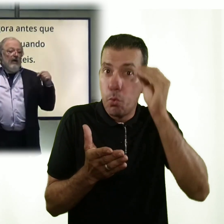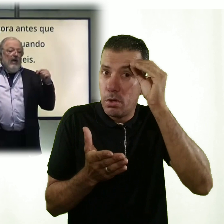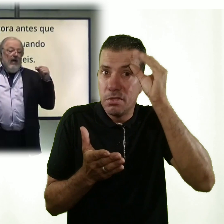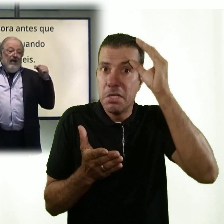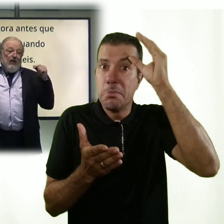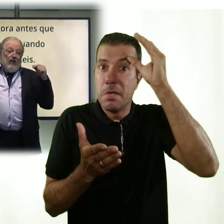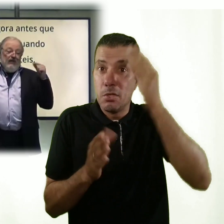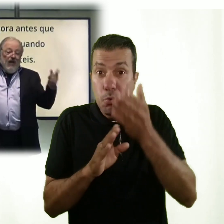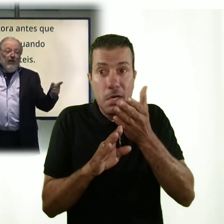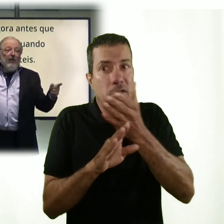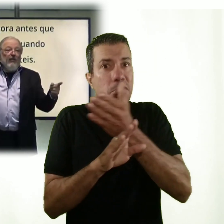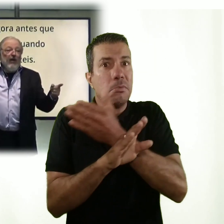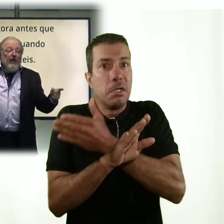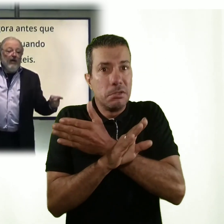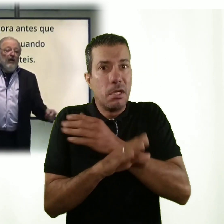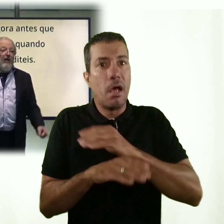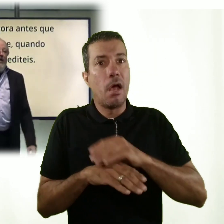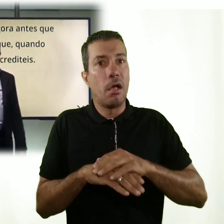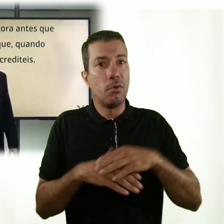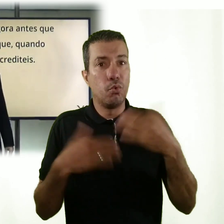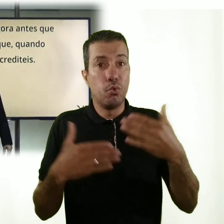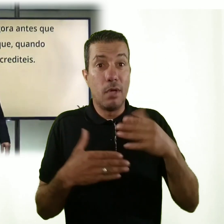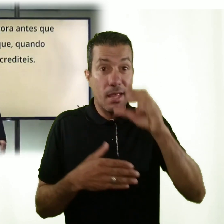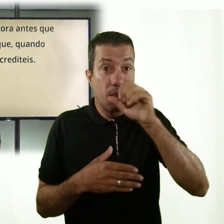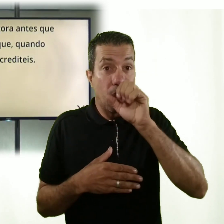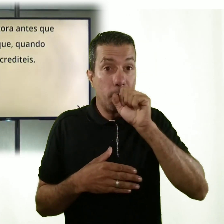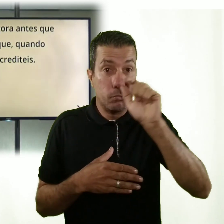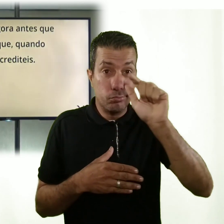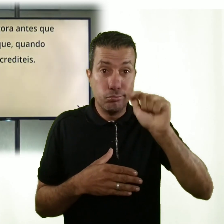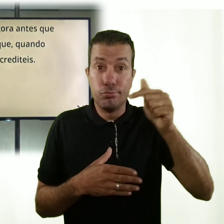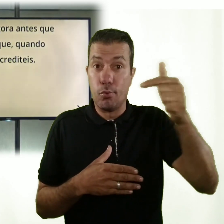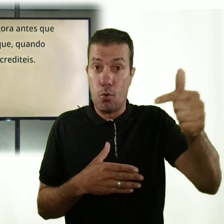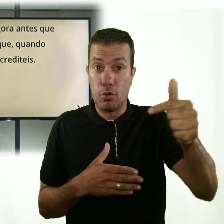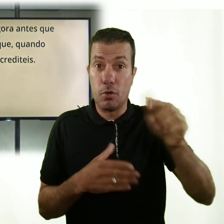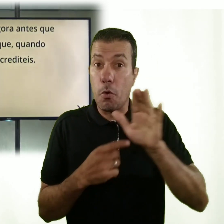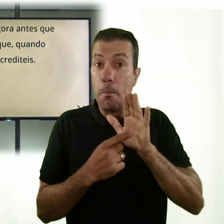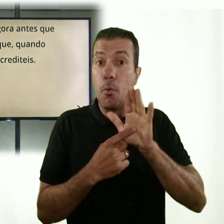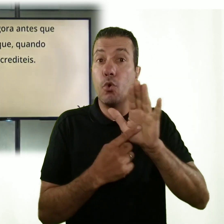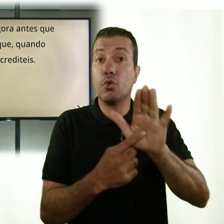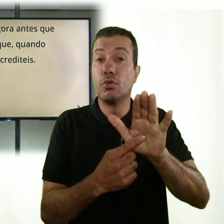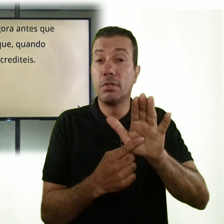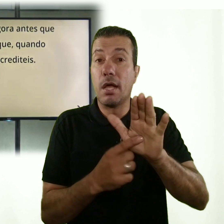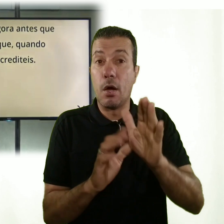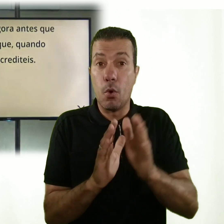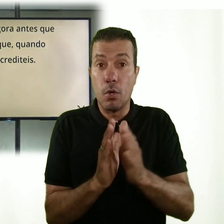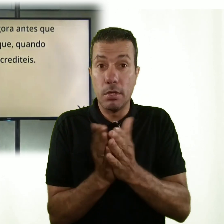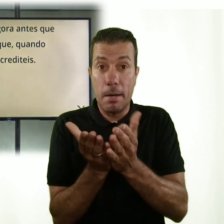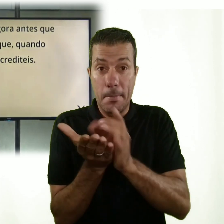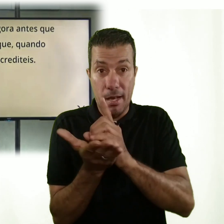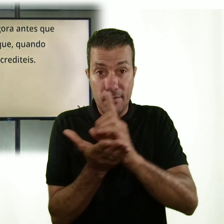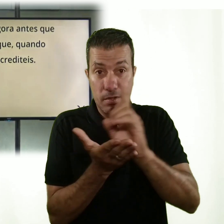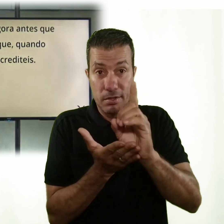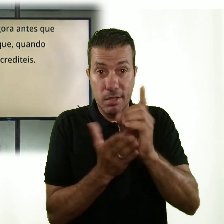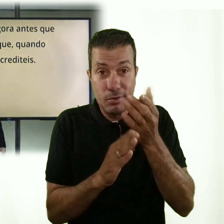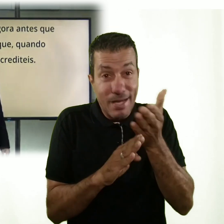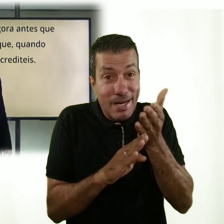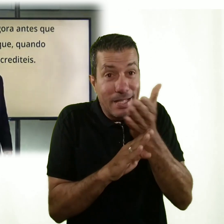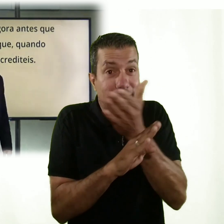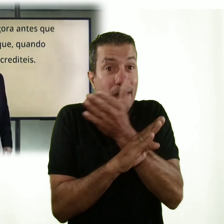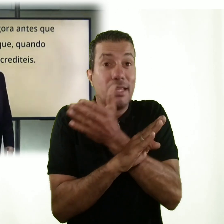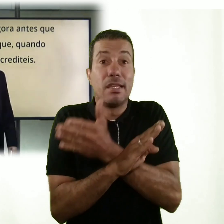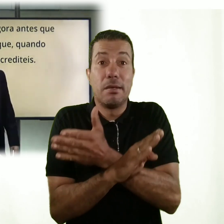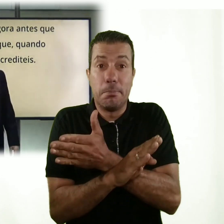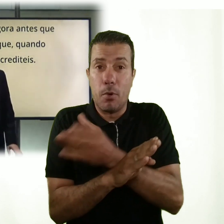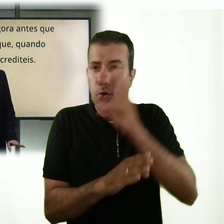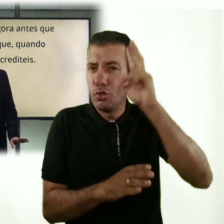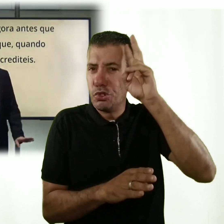história. Sábado que vem eu vou mostrar para vocês o que esse livro antecipou de história